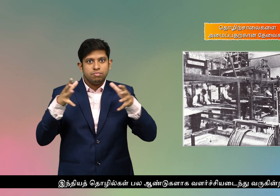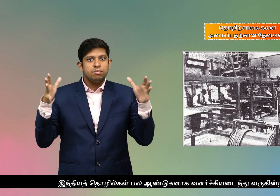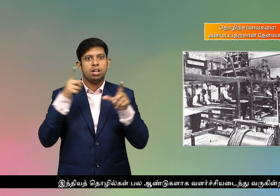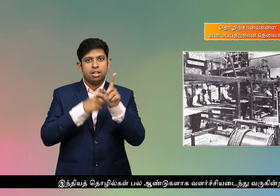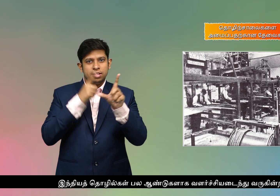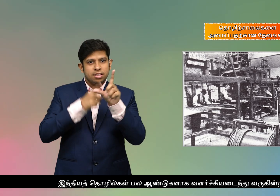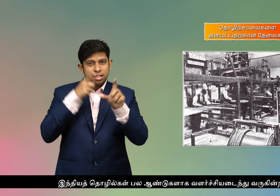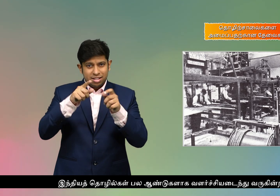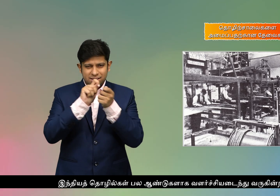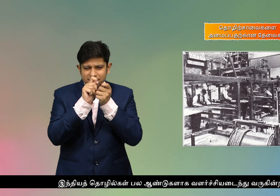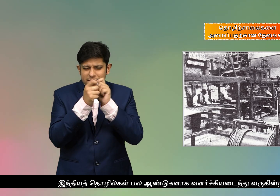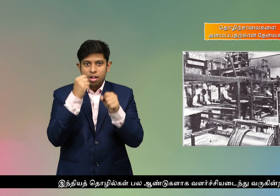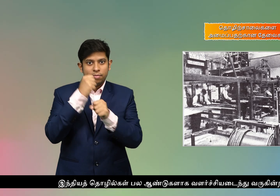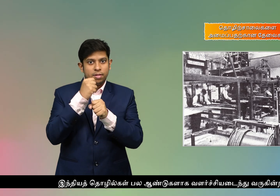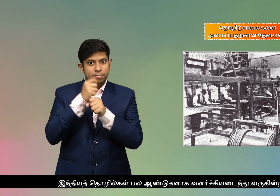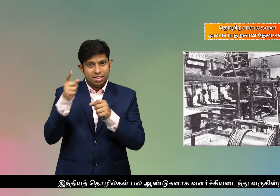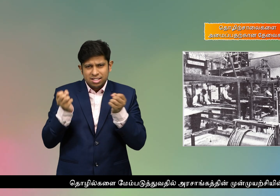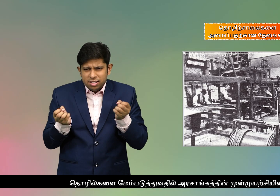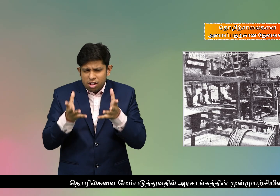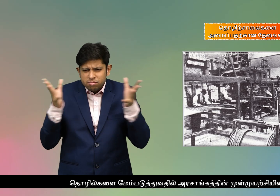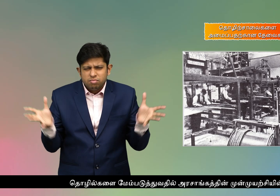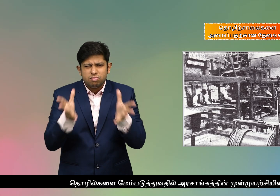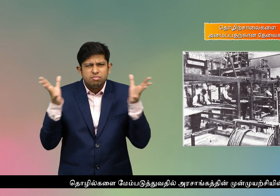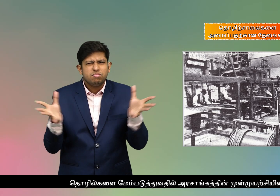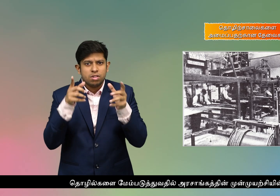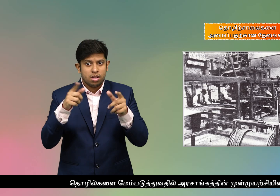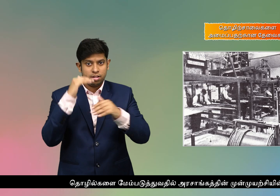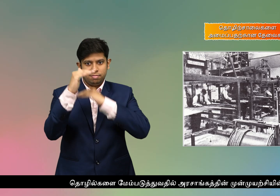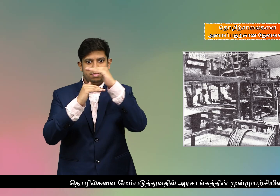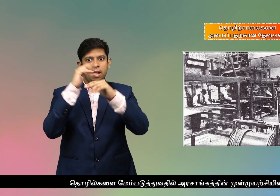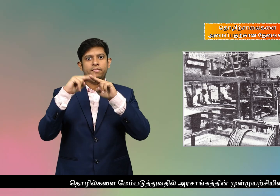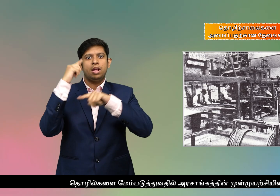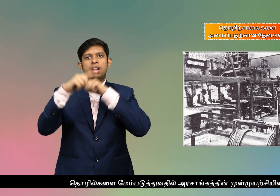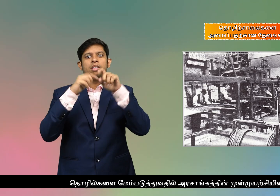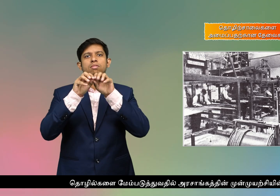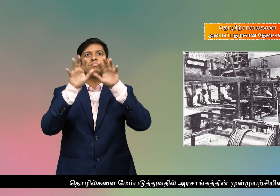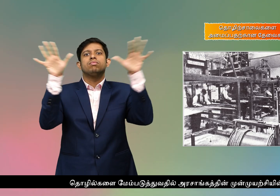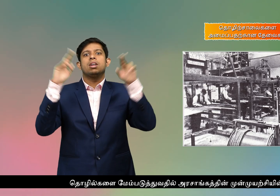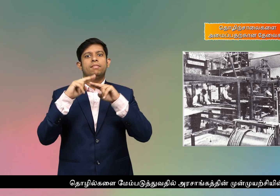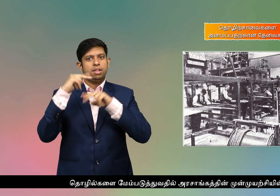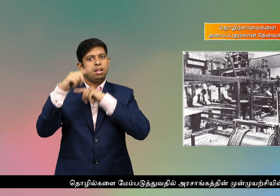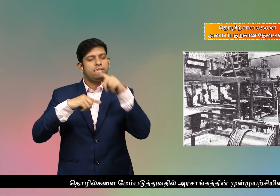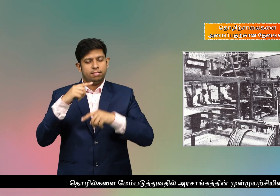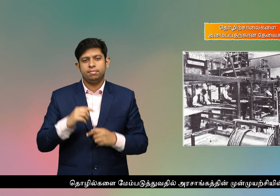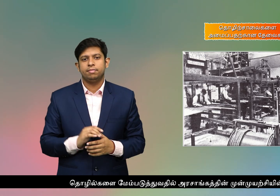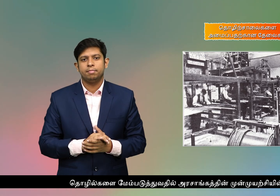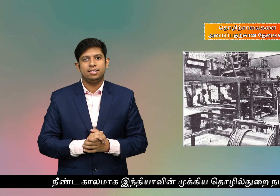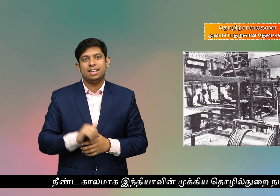ஆண்டுகளாக வளர்ச்சியடைந்து வருகின்றன மற்றும் தொழில்களை மேம்படுத்துவதில் அரசாங்கத்தின் முன்முயற்சியின்